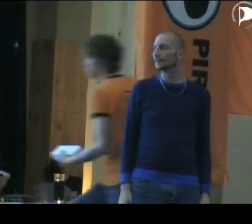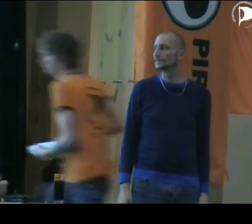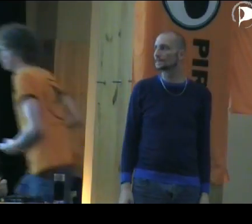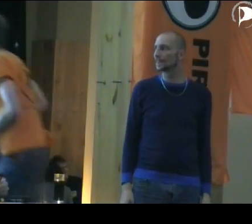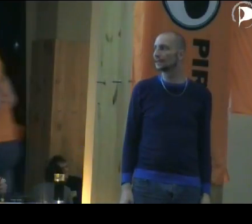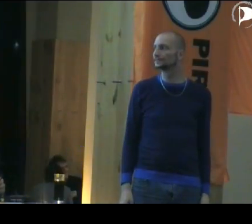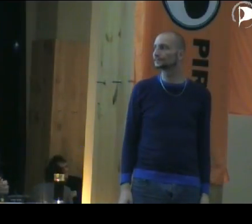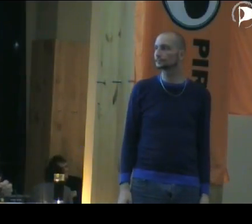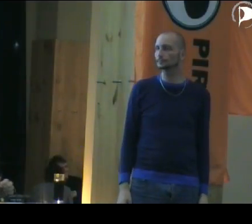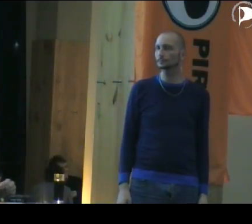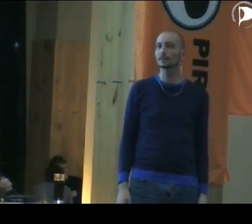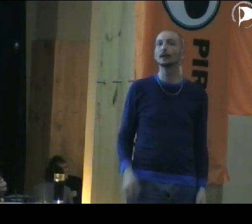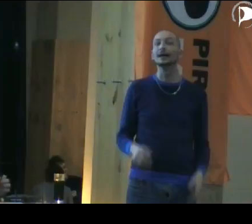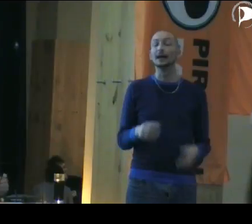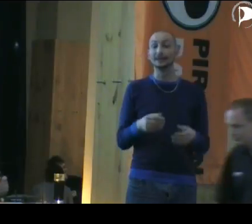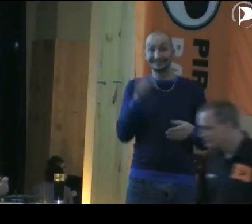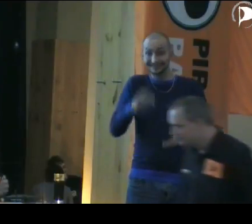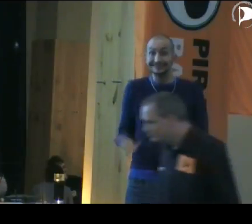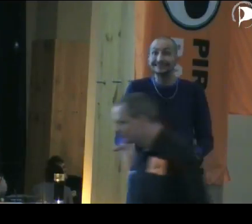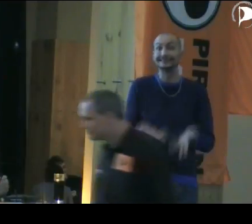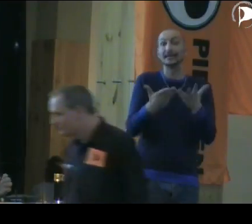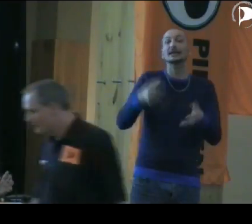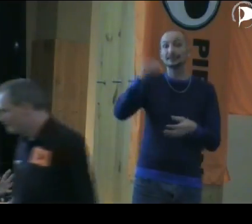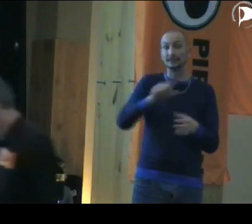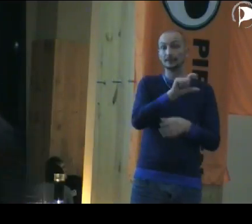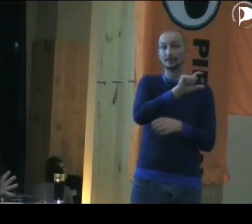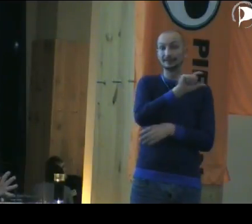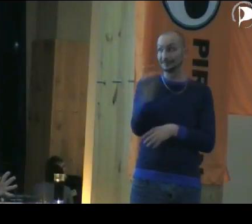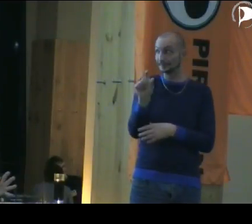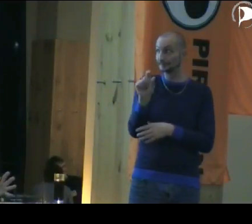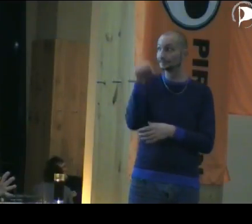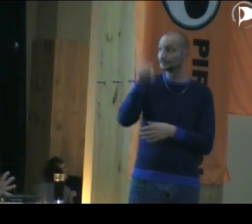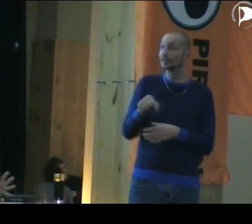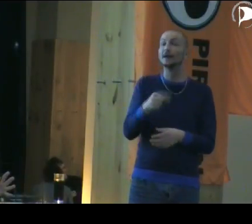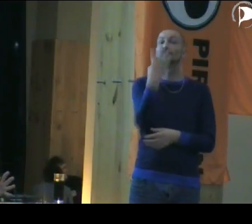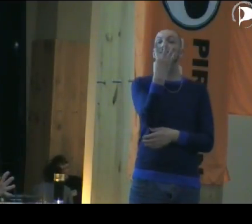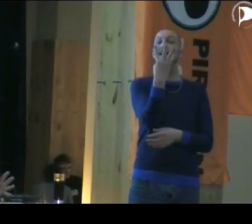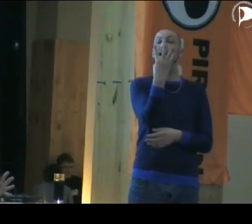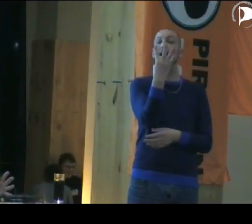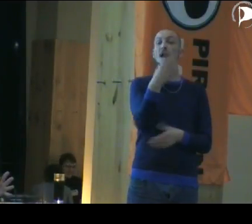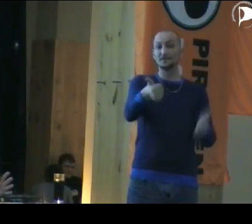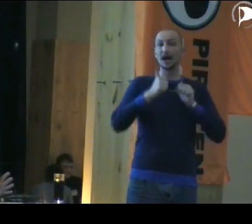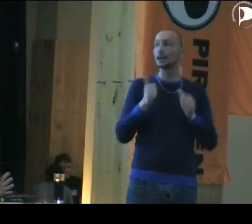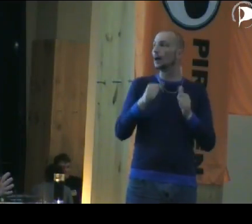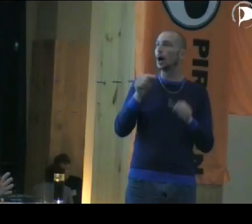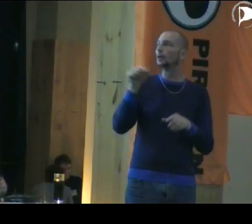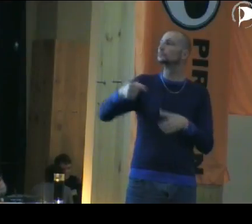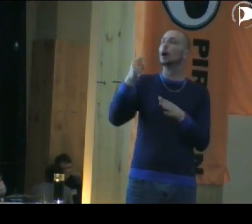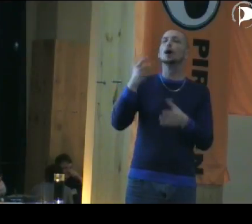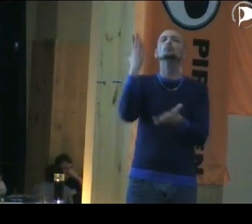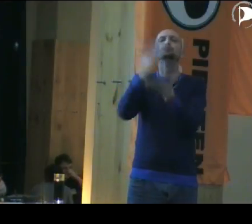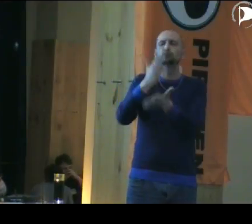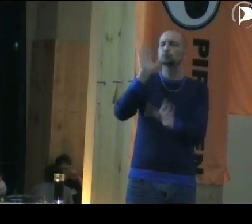sie fährt einfach weiter bittet seine vier extra geld seiner eltern dann gibt's jetzt